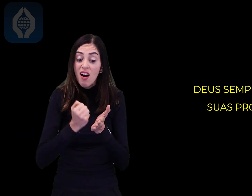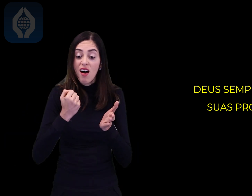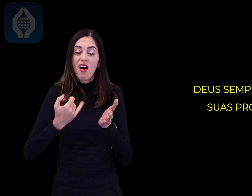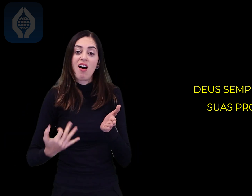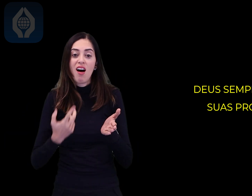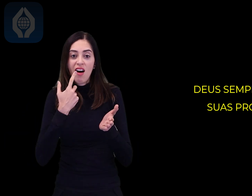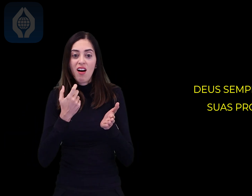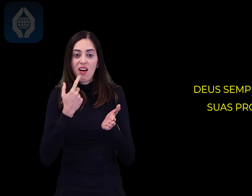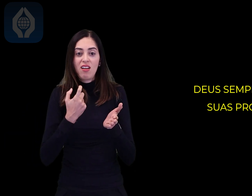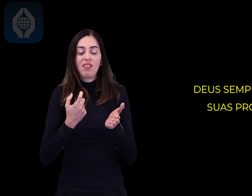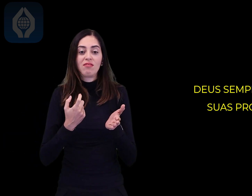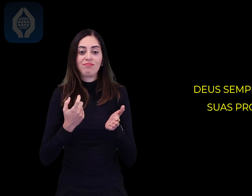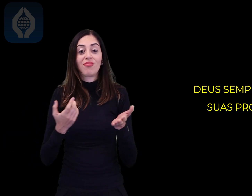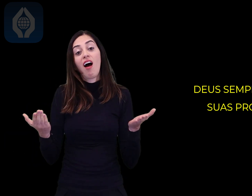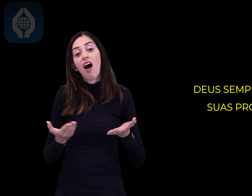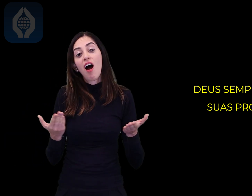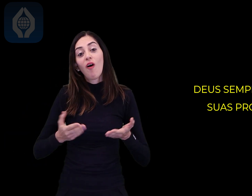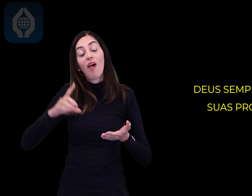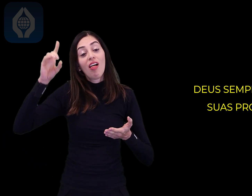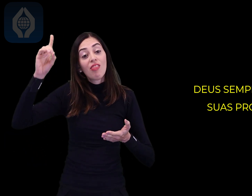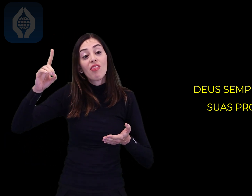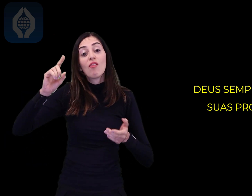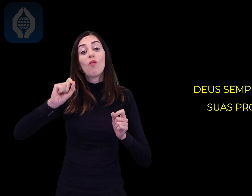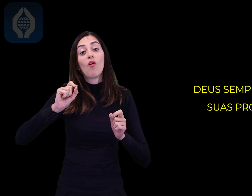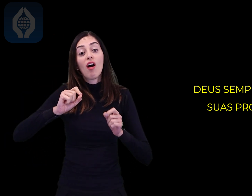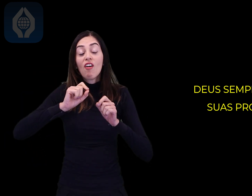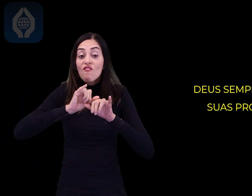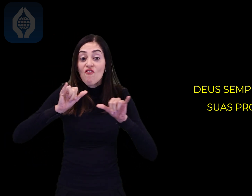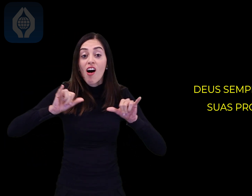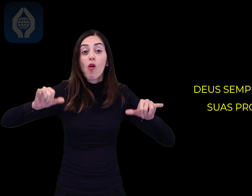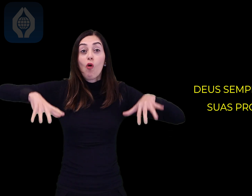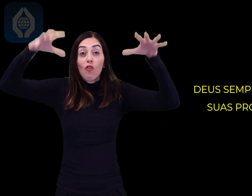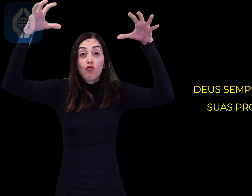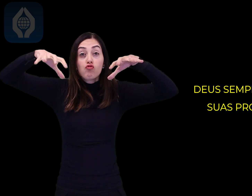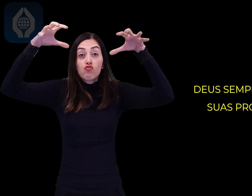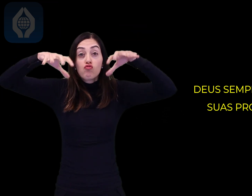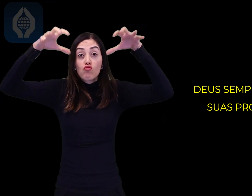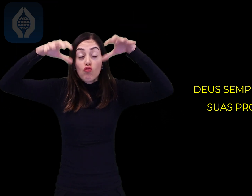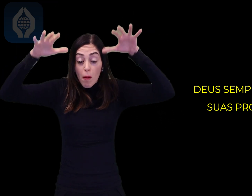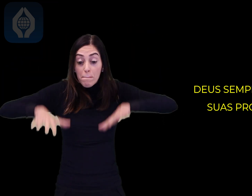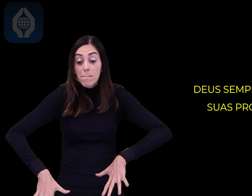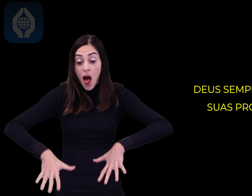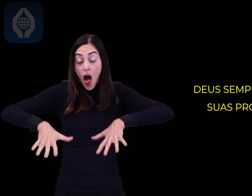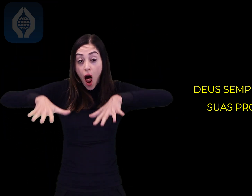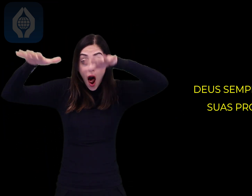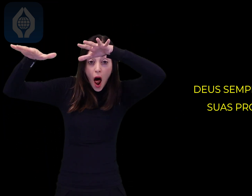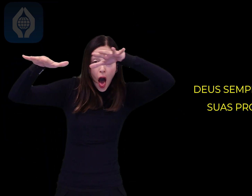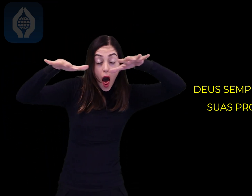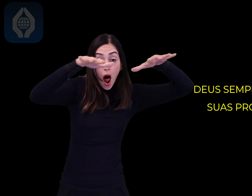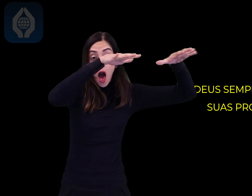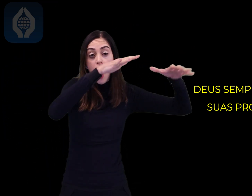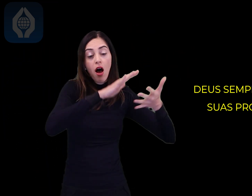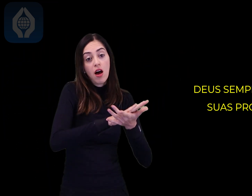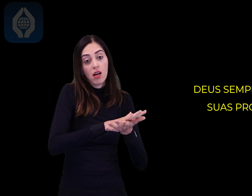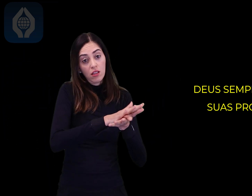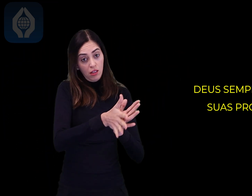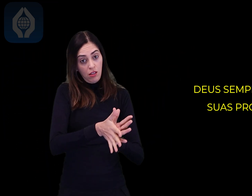antes. Deus cumpre sua palavra. Será que eram meras ameaças? Quantas vezes você já ameaçou fazer alguma